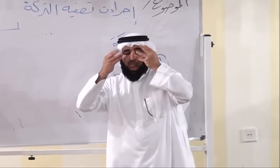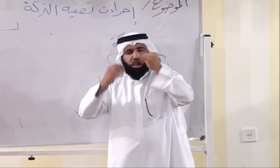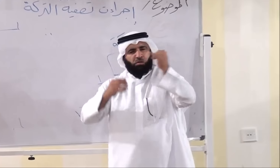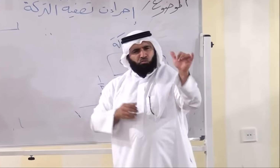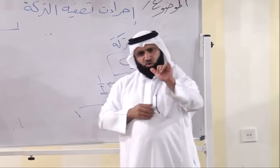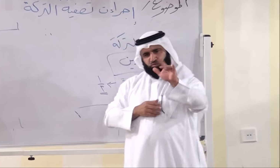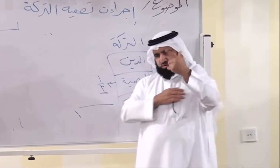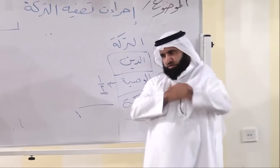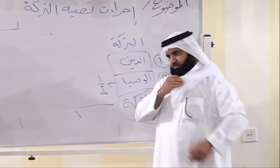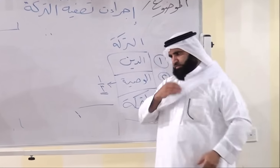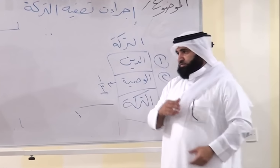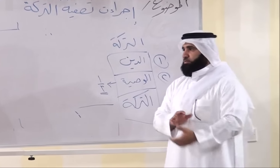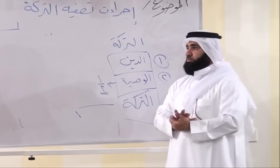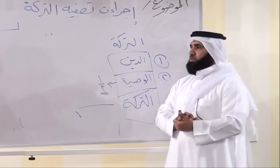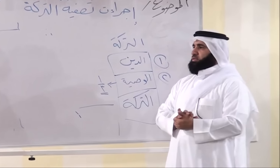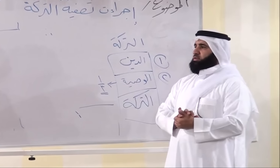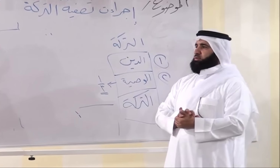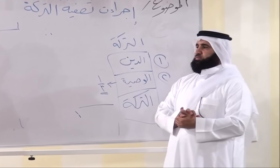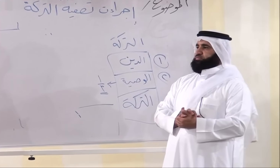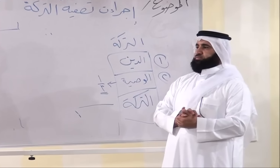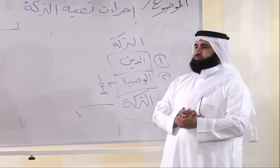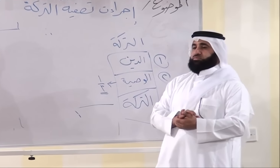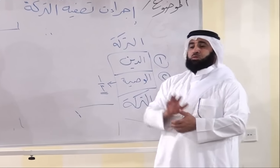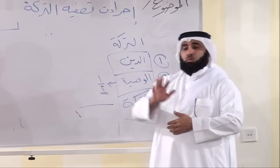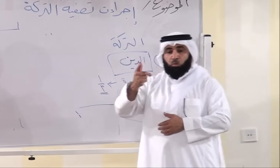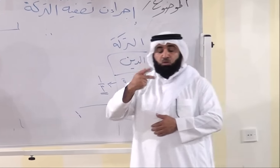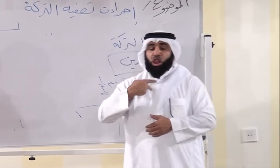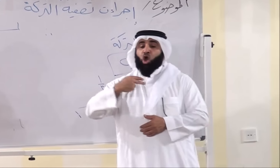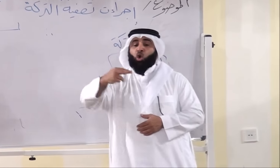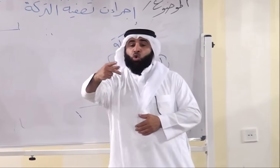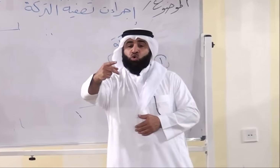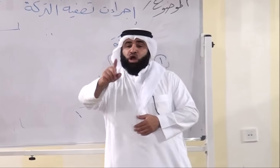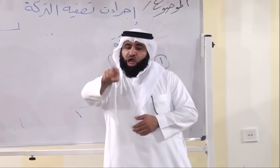ايش؟ انه ممكن اختلف مع اخوي